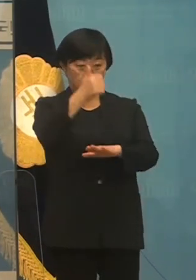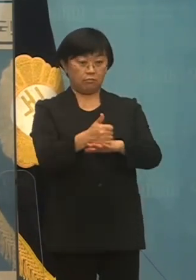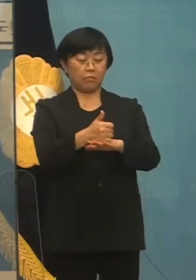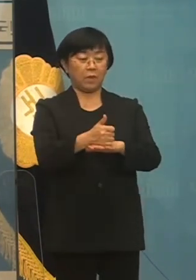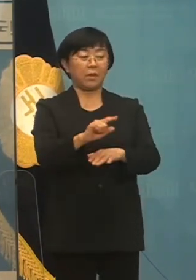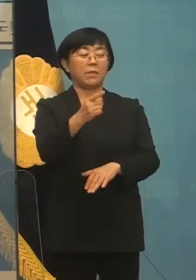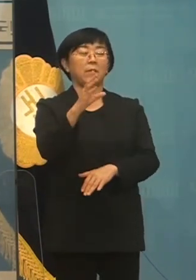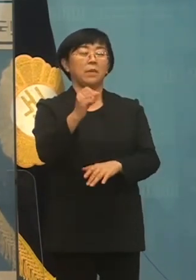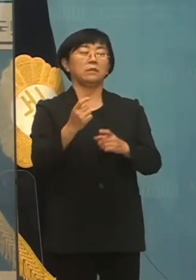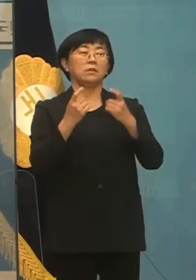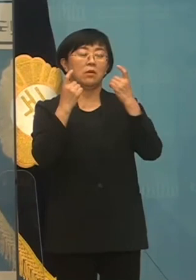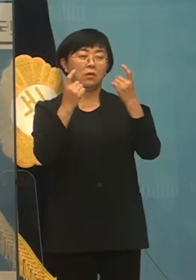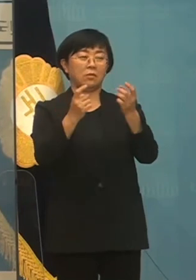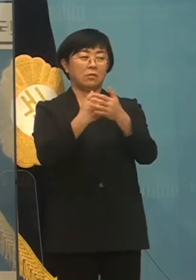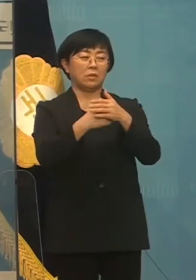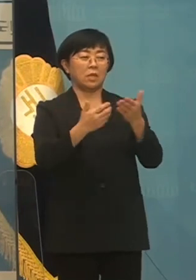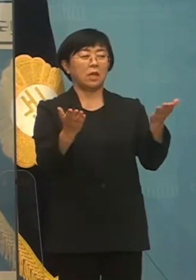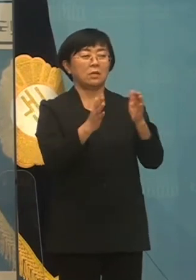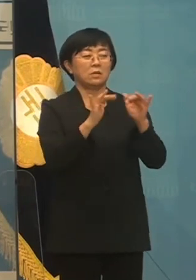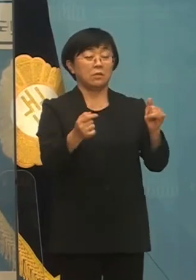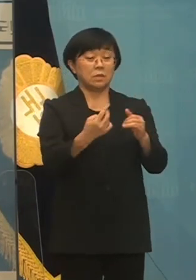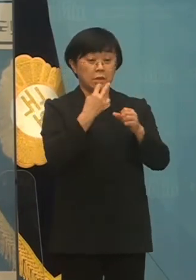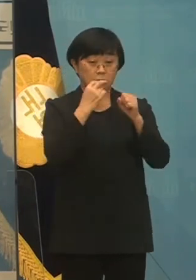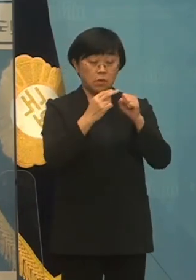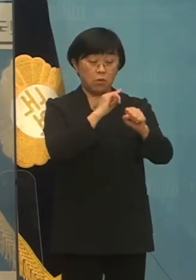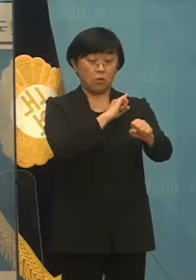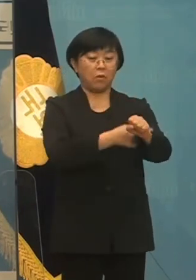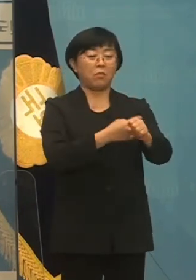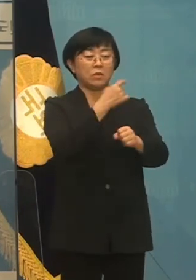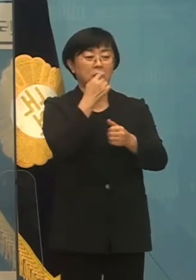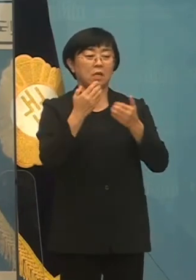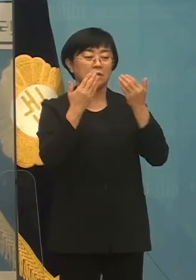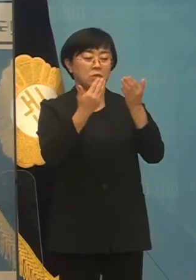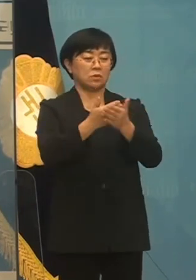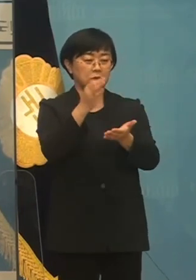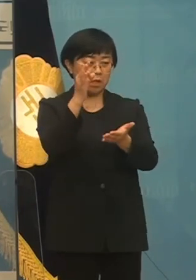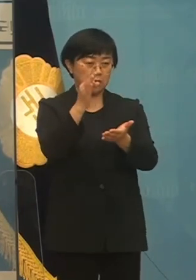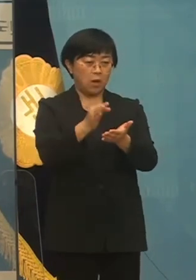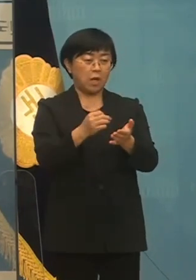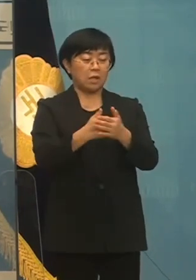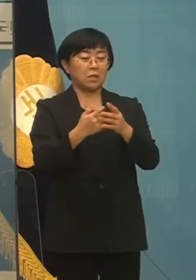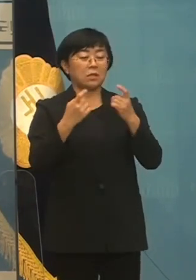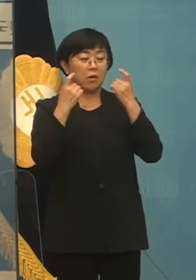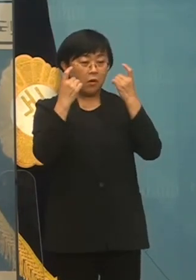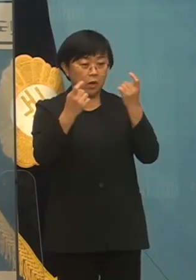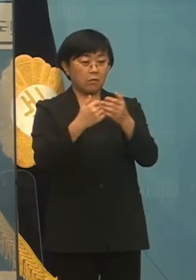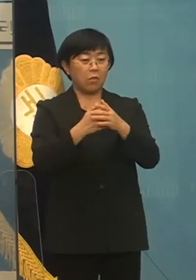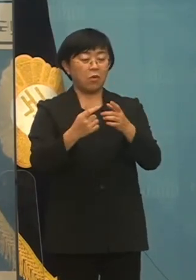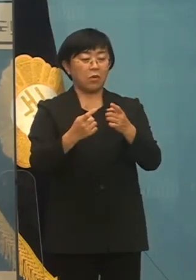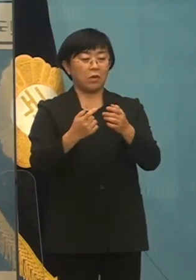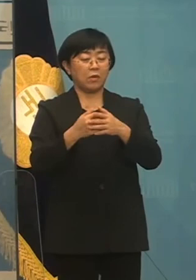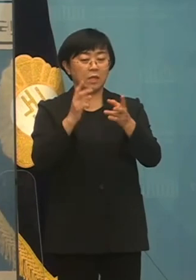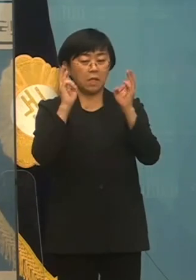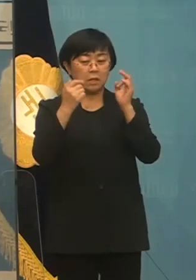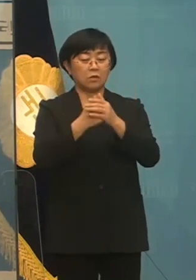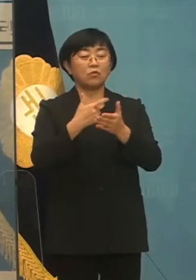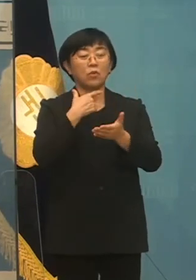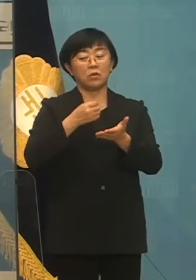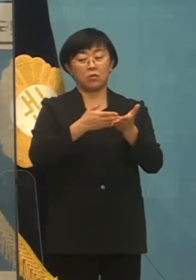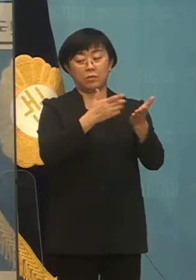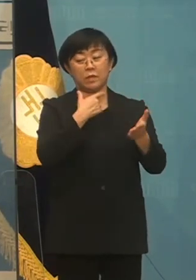마지막으로 100만 여행업 종사자들의 생존권 보장과 최소한의 여행업 사슬을 위한 요구를 말씀드리겠습니다.